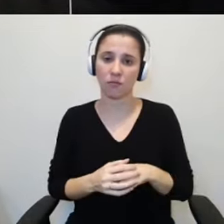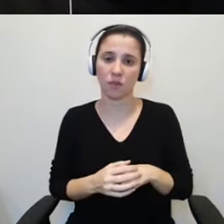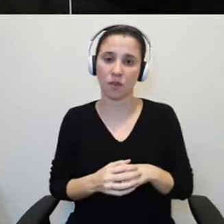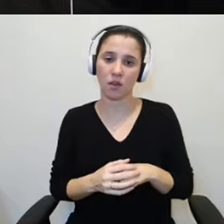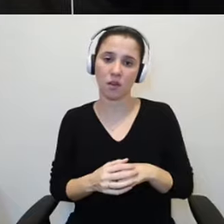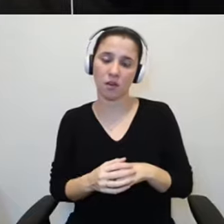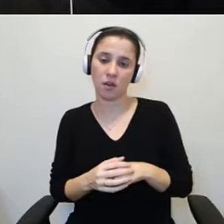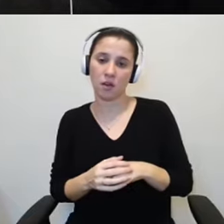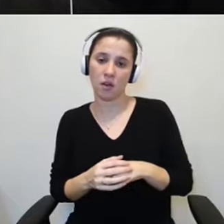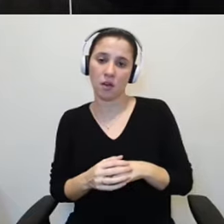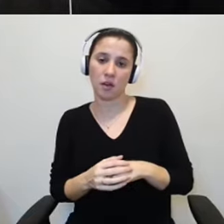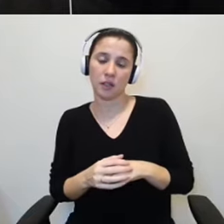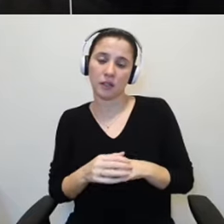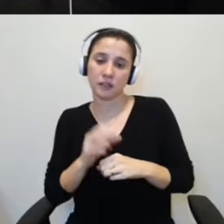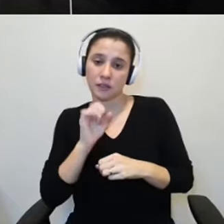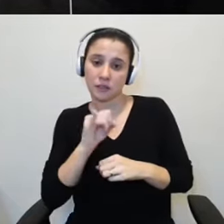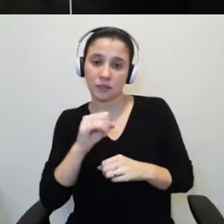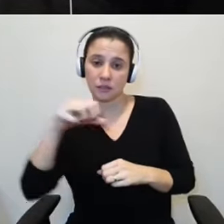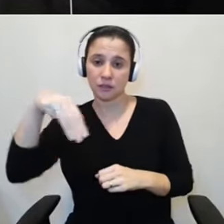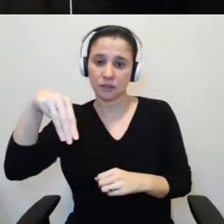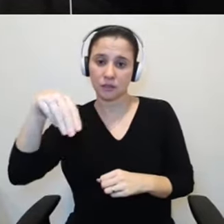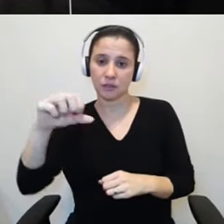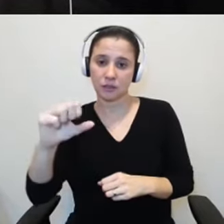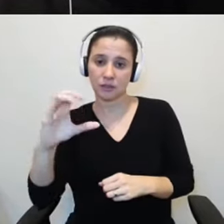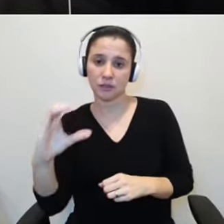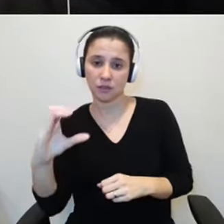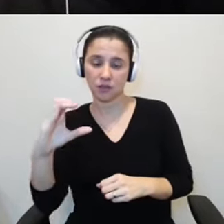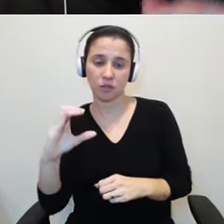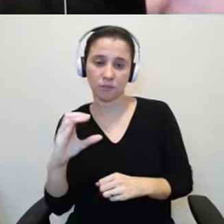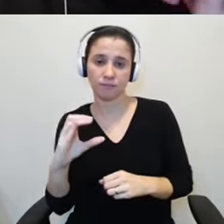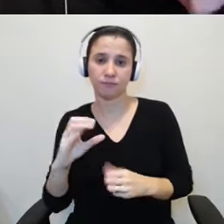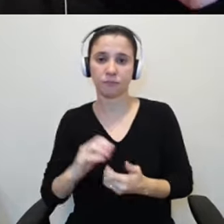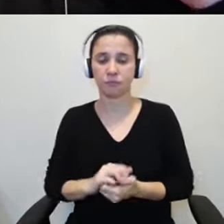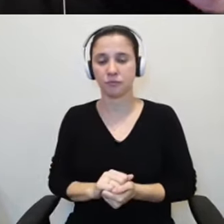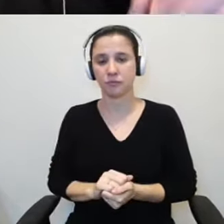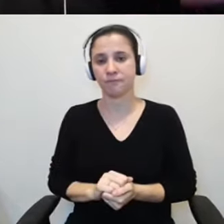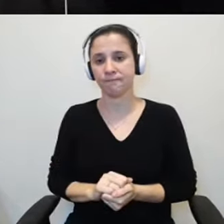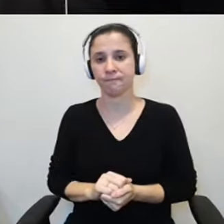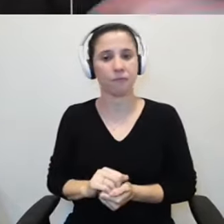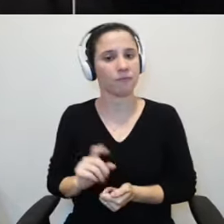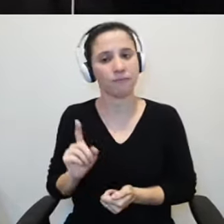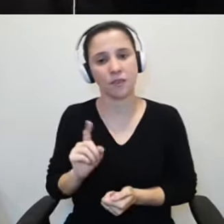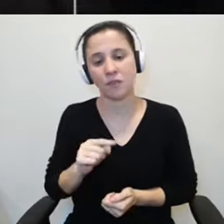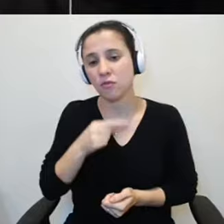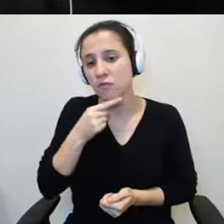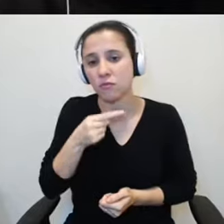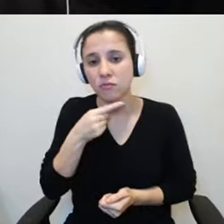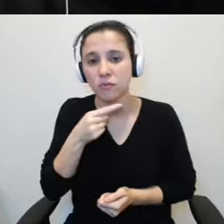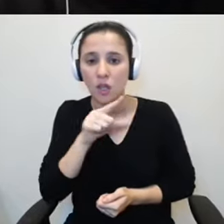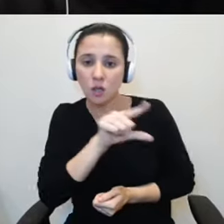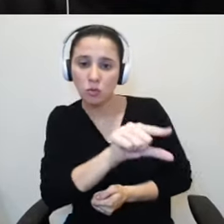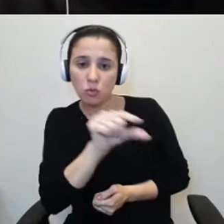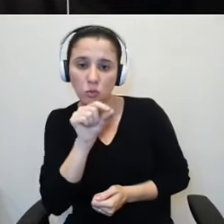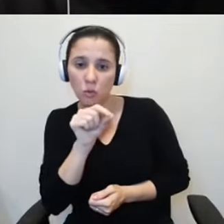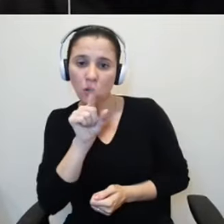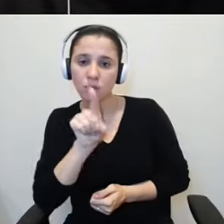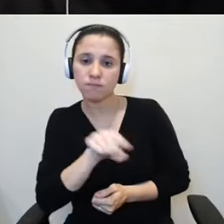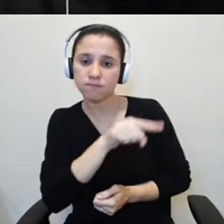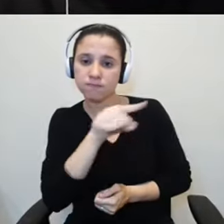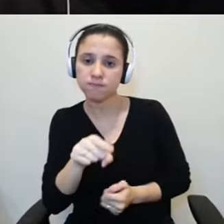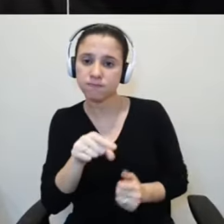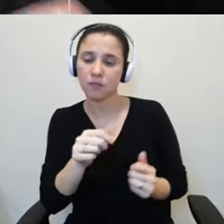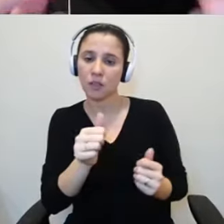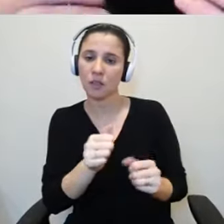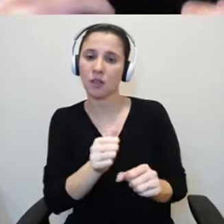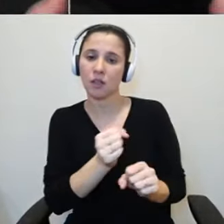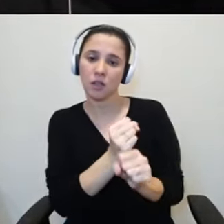da Educação, não está sendo, vamos dizer assim, sendo uma alternativa o cancelamento do ano letivo. Então, assim,